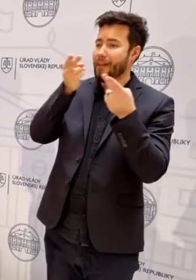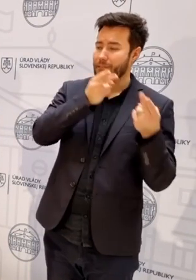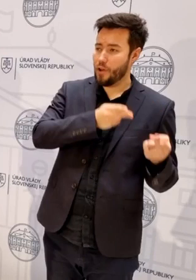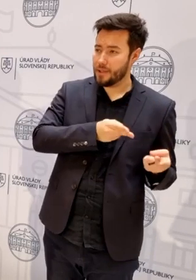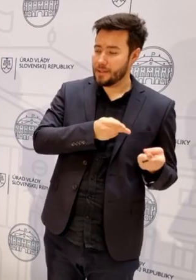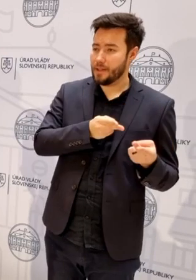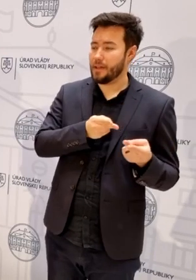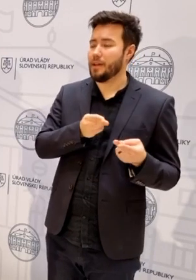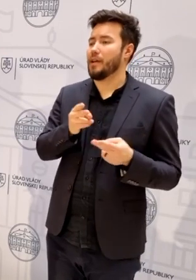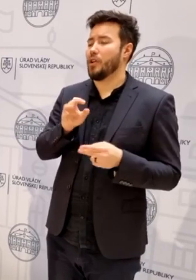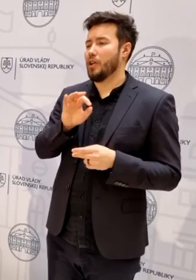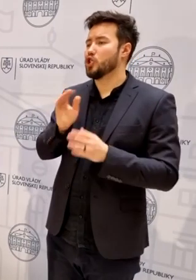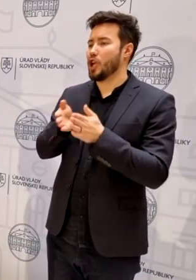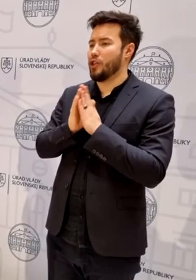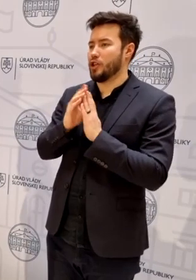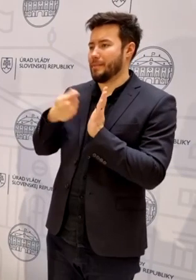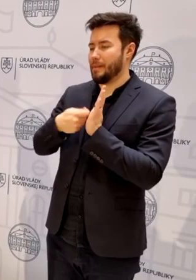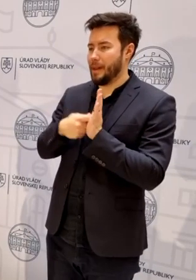sa sťahuje na obdobie od